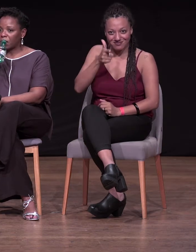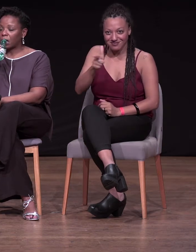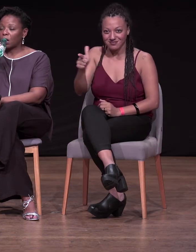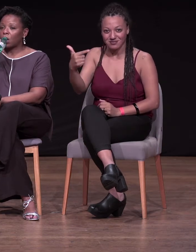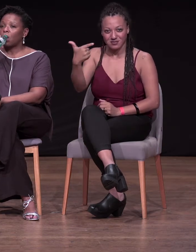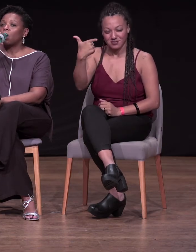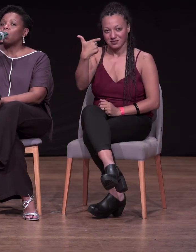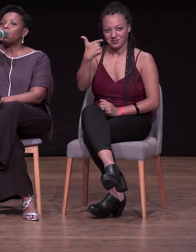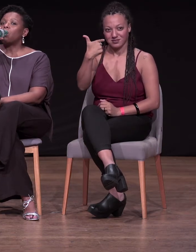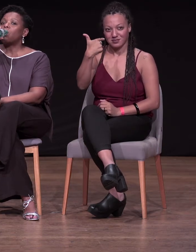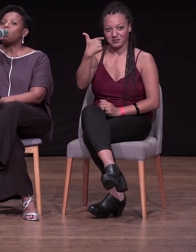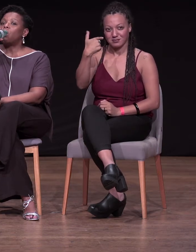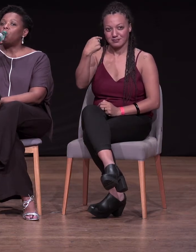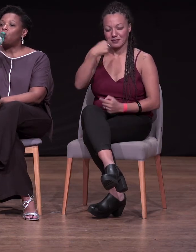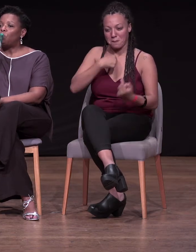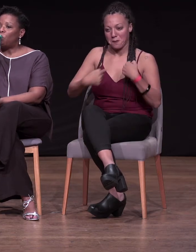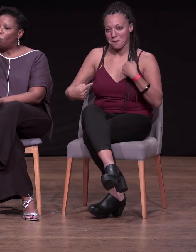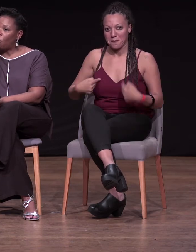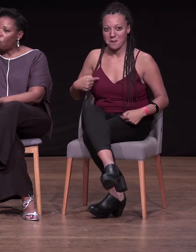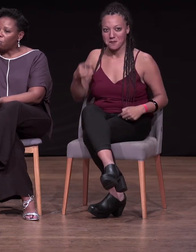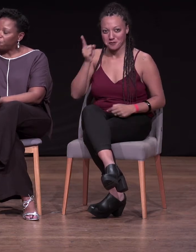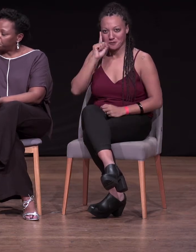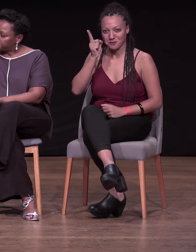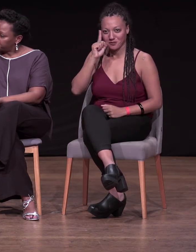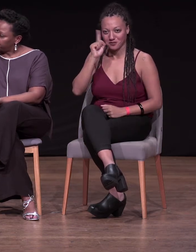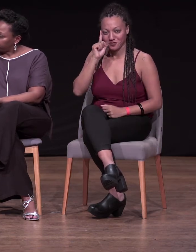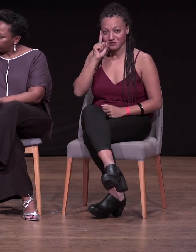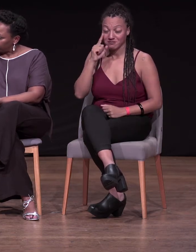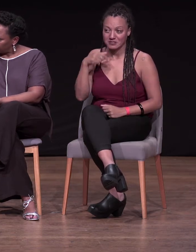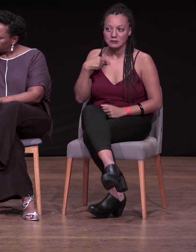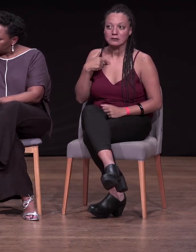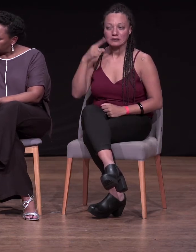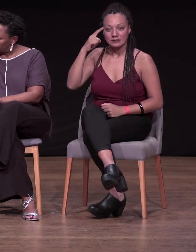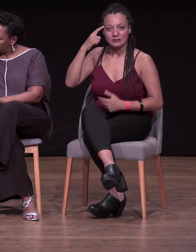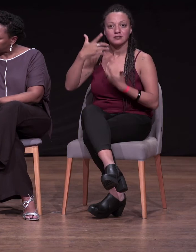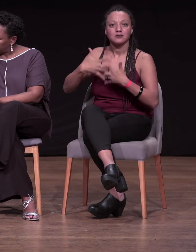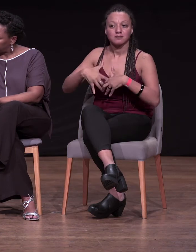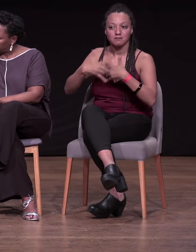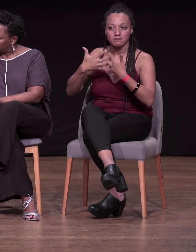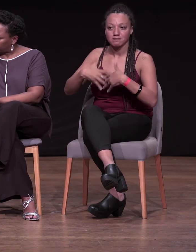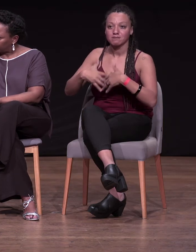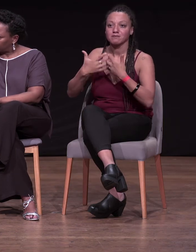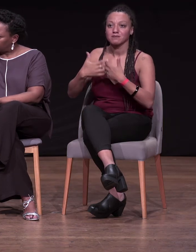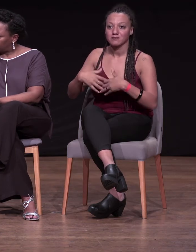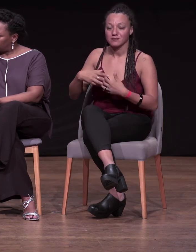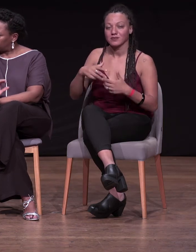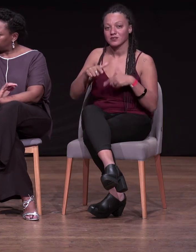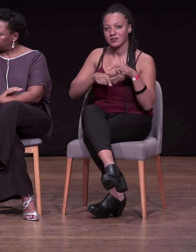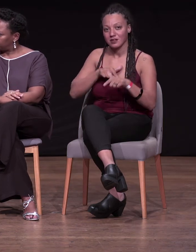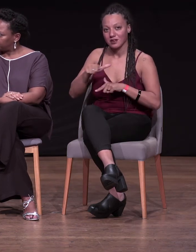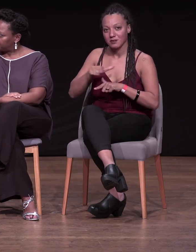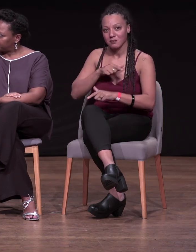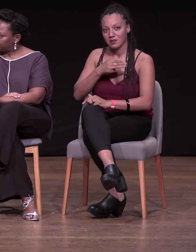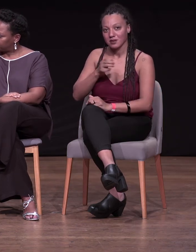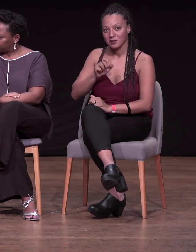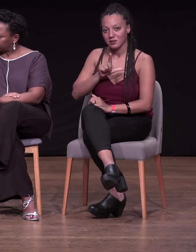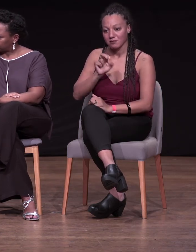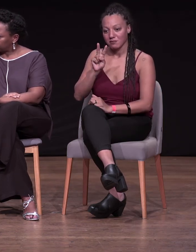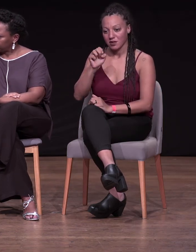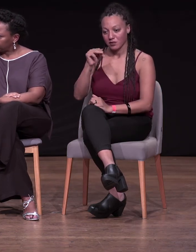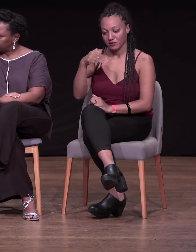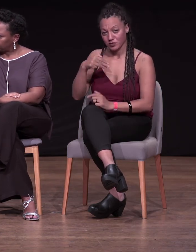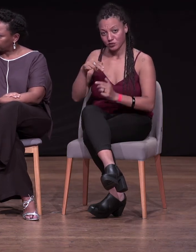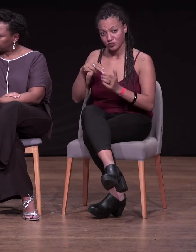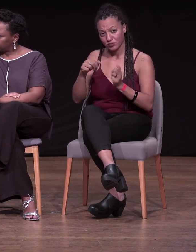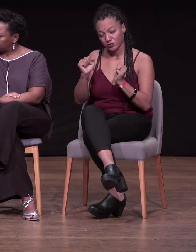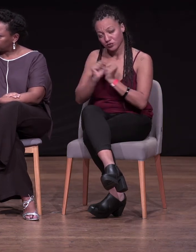alvejado todos os dias. Então acho que de fato é uma reflexão. O trabalho de Melvin na relação com esses artistas que você trouxe,